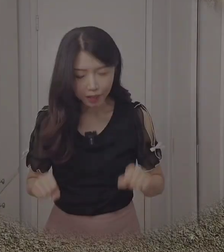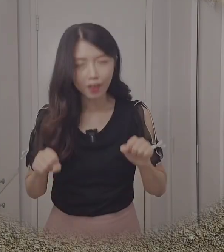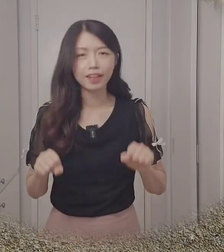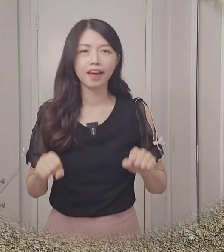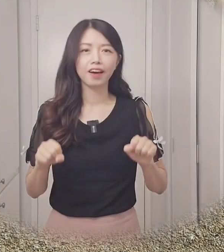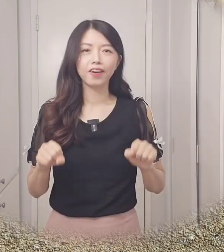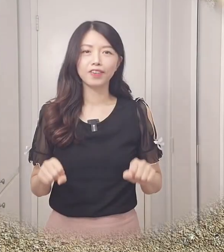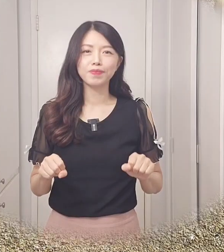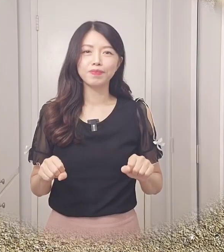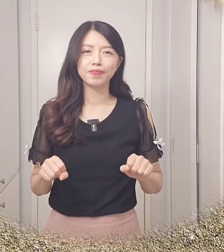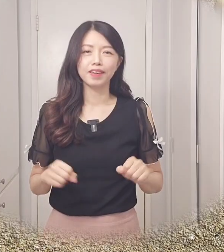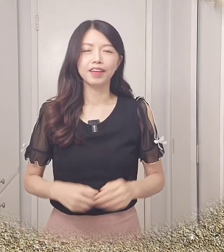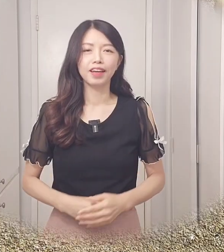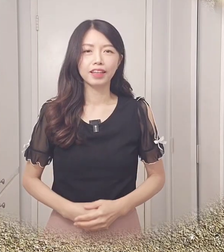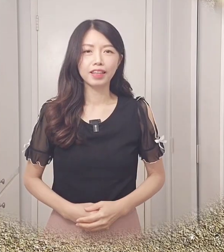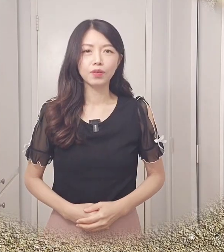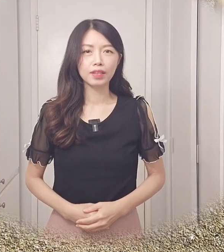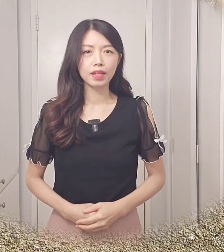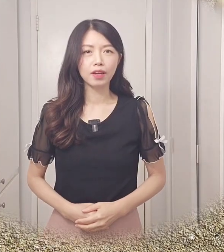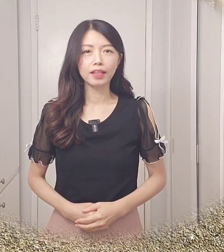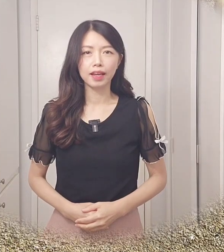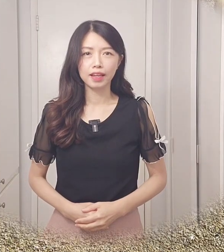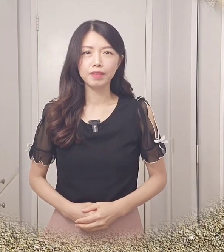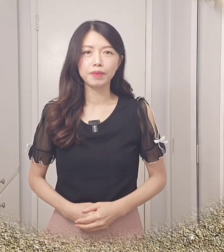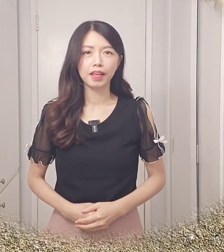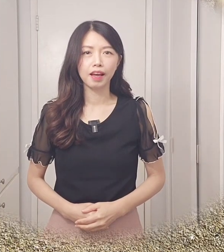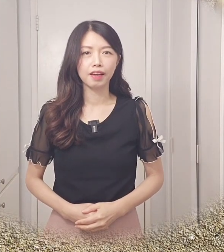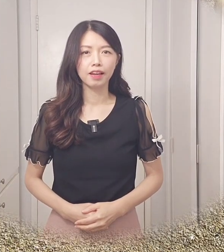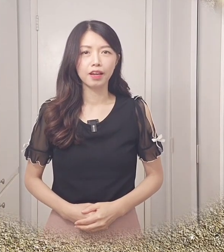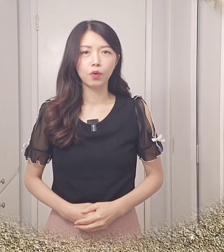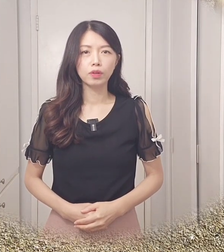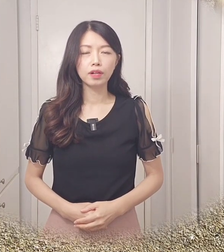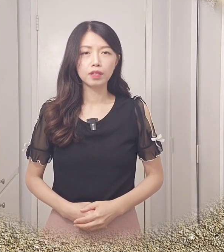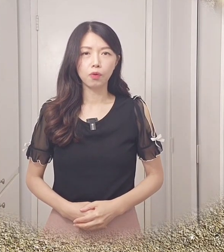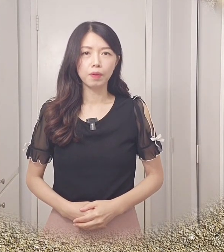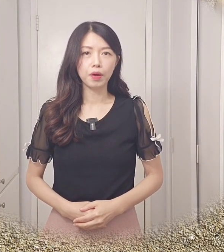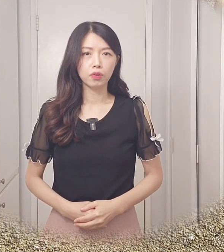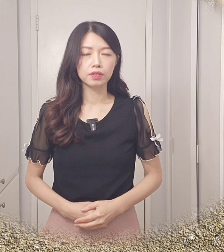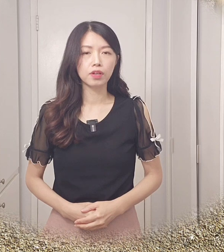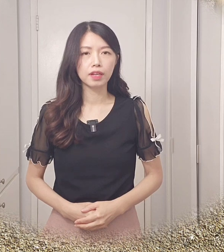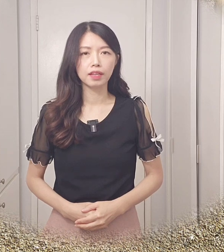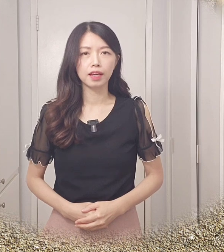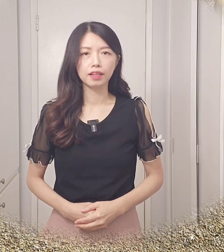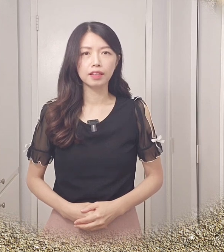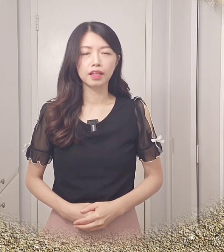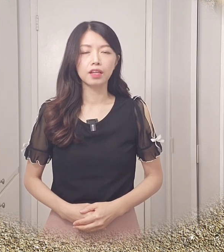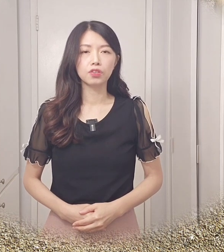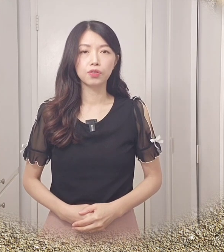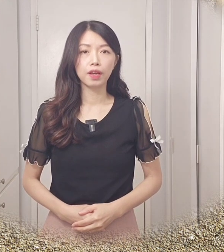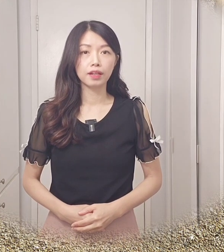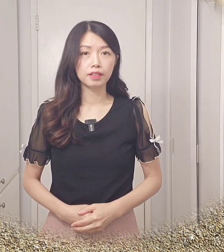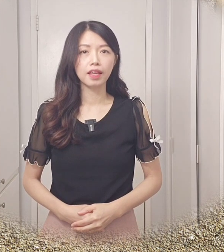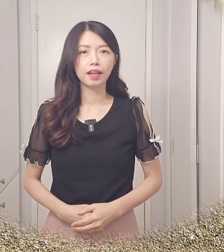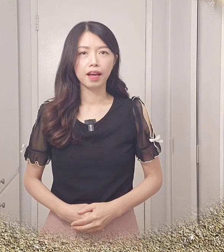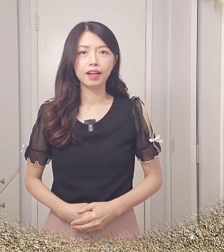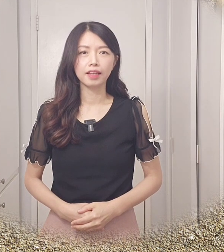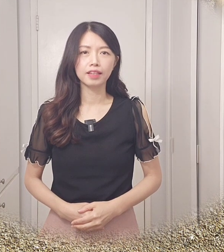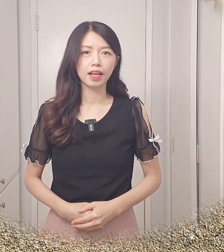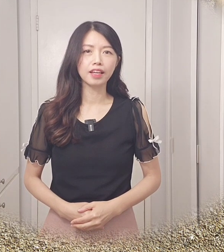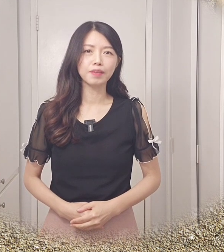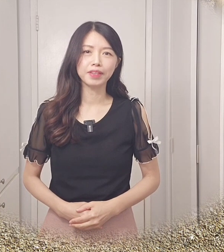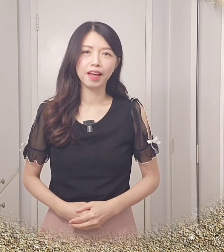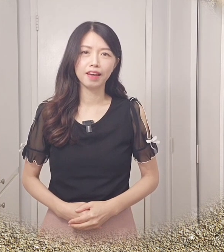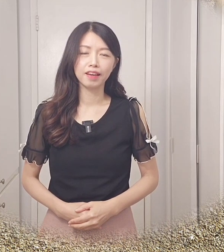여러분 안녕하세요. 아티조아 채널의 다이앤입니다. 오늘 저와 배울 수어 찬양은 주의 은혜라